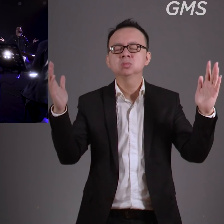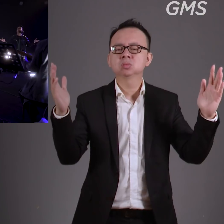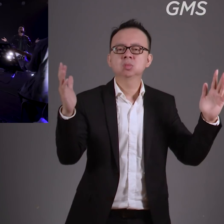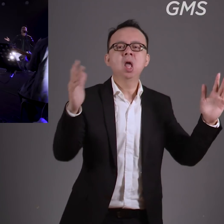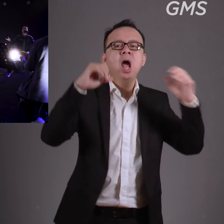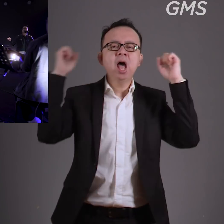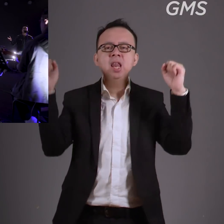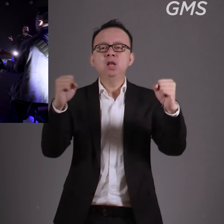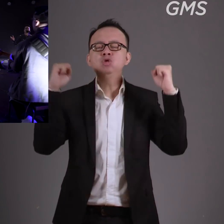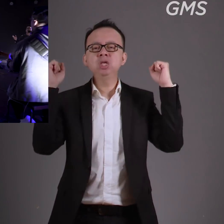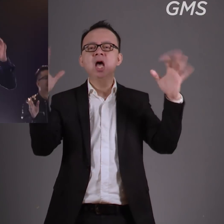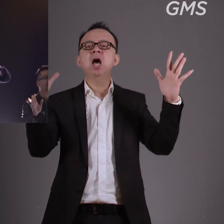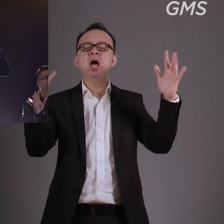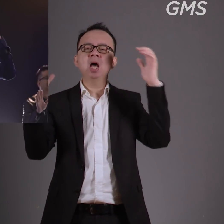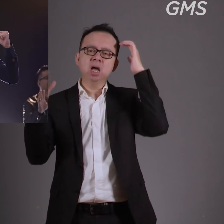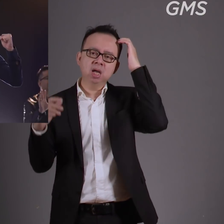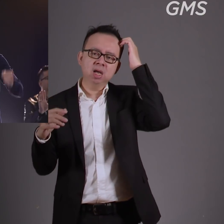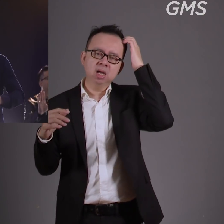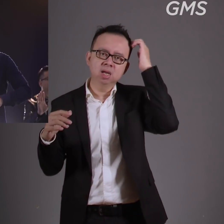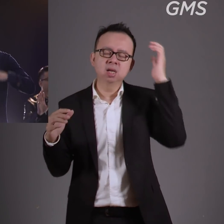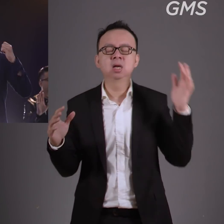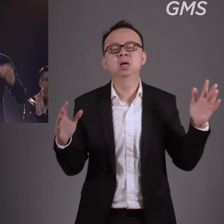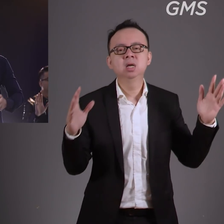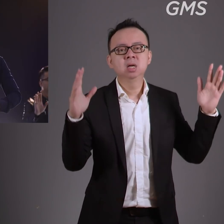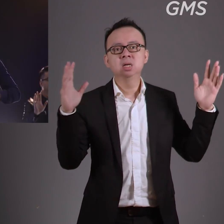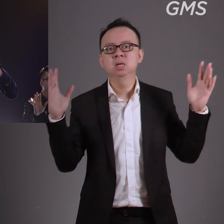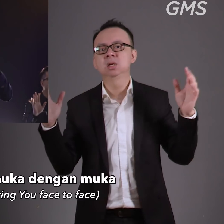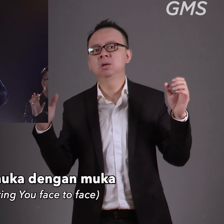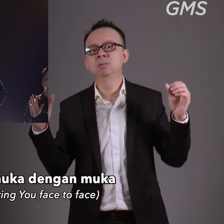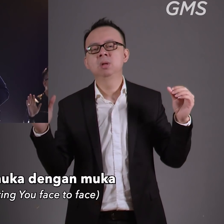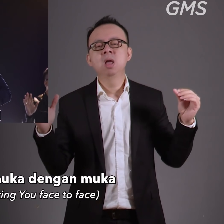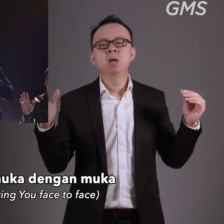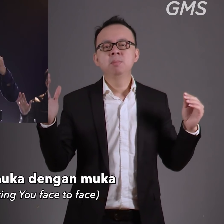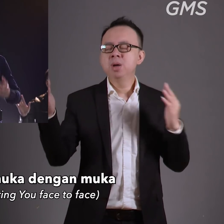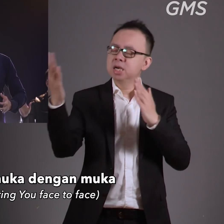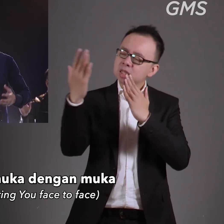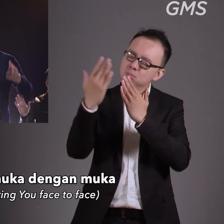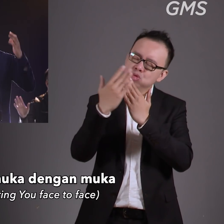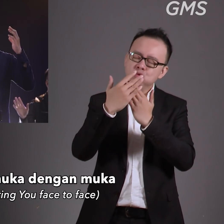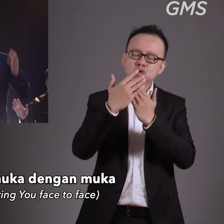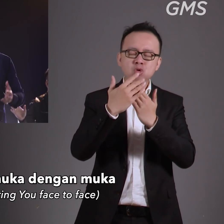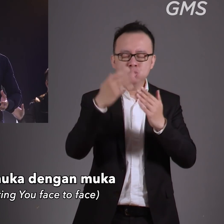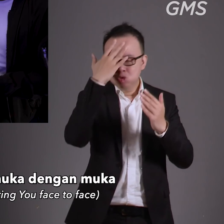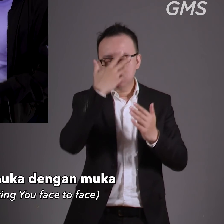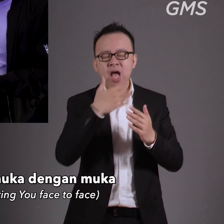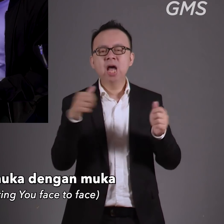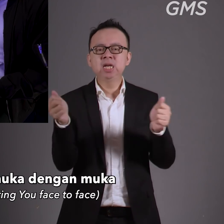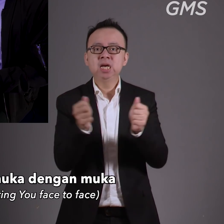May your family be blessed. Setiap keluarga bergandeng tangan, bertemu